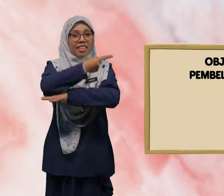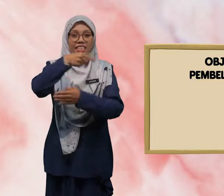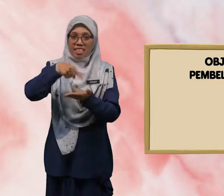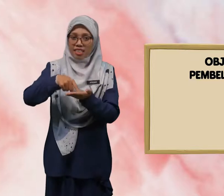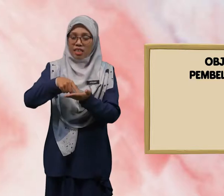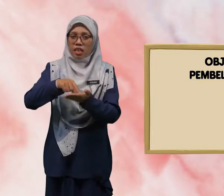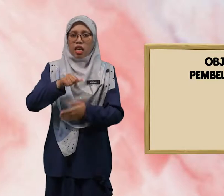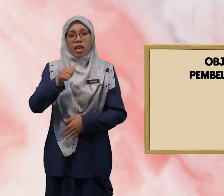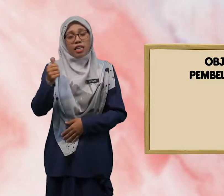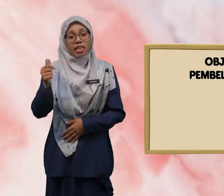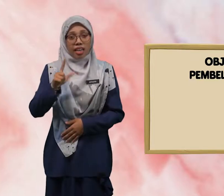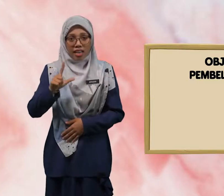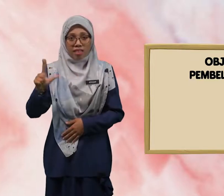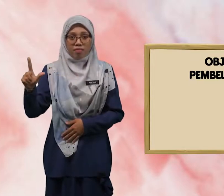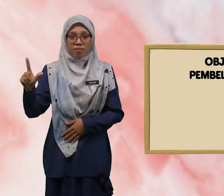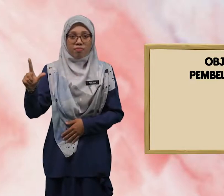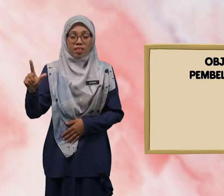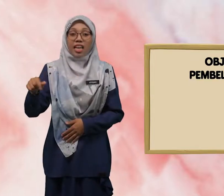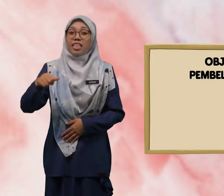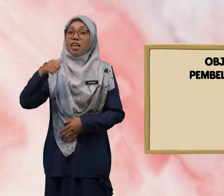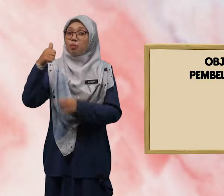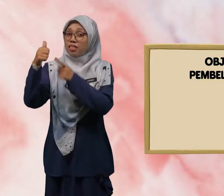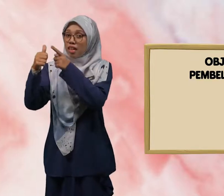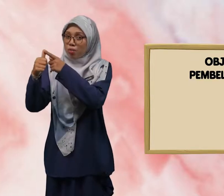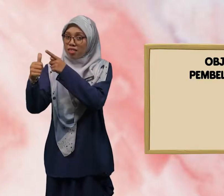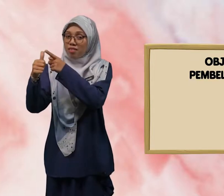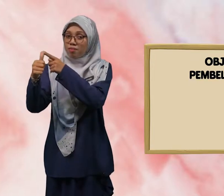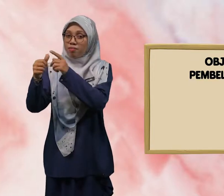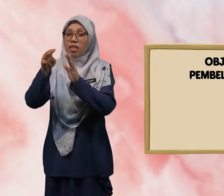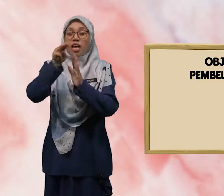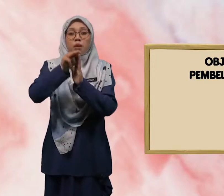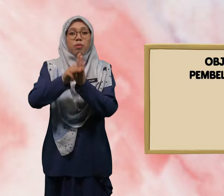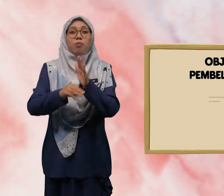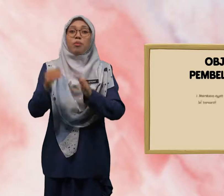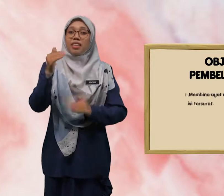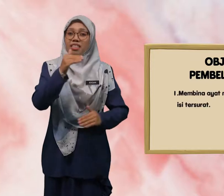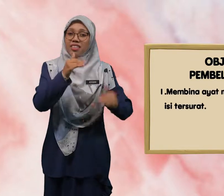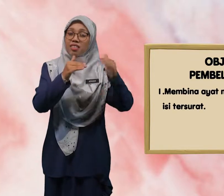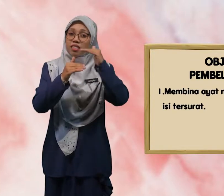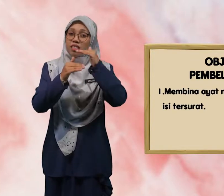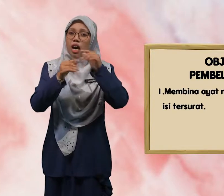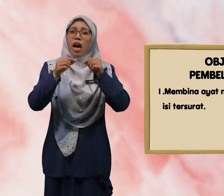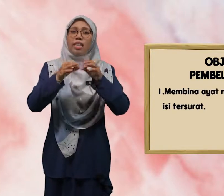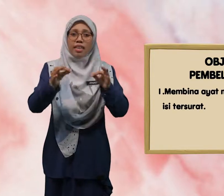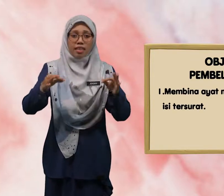ini ialah yang pertama membela aye